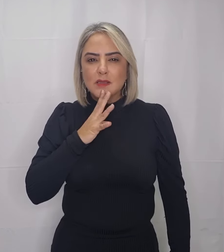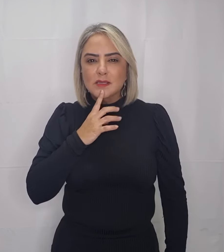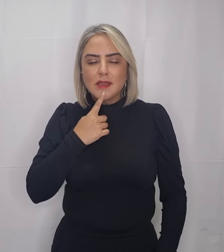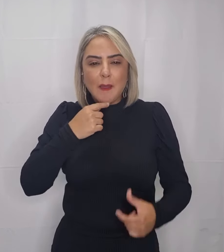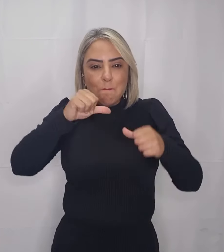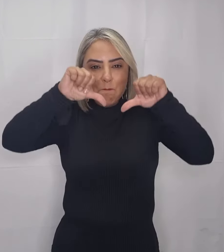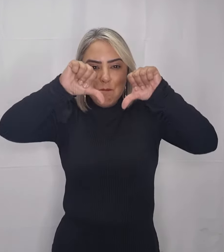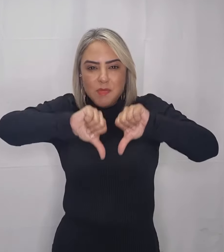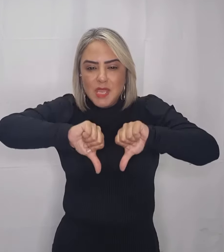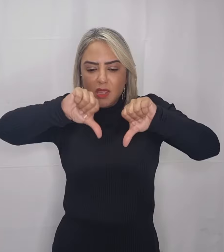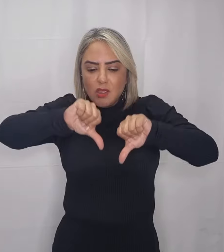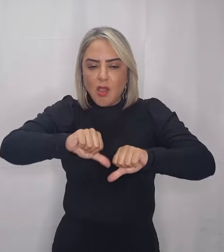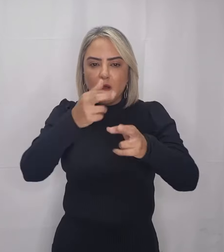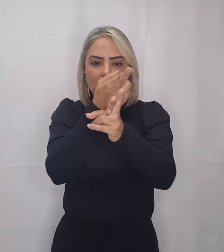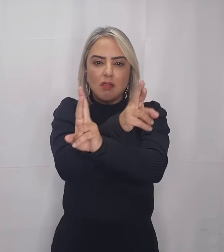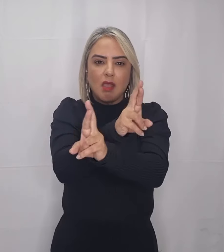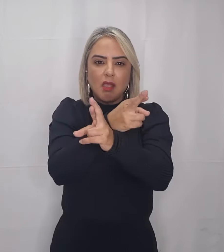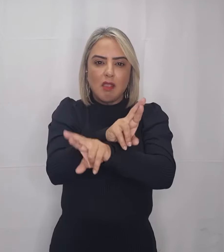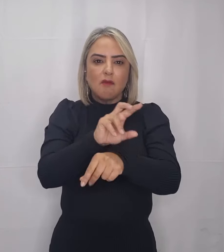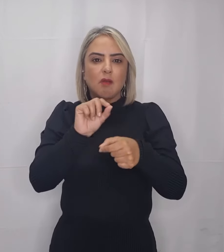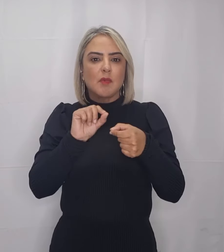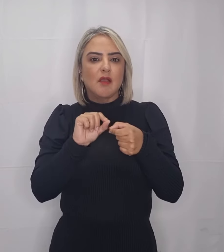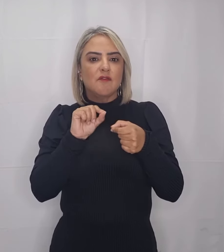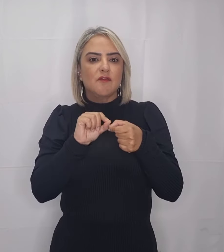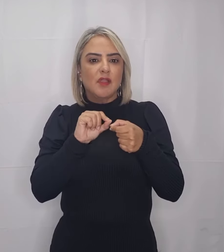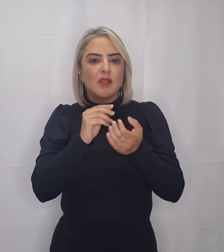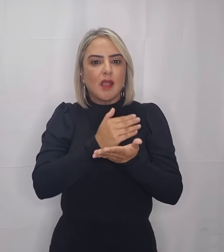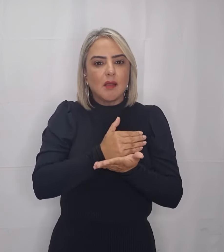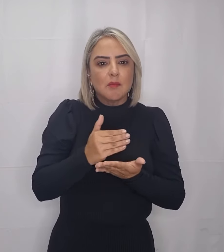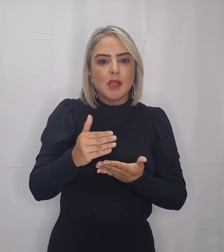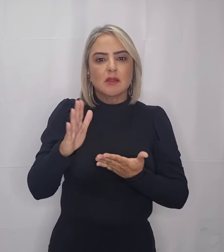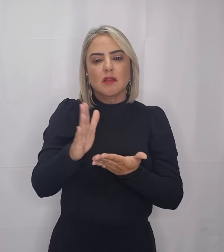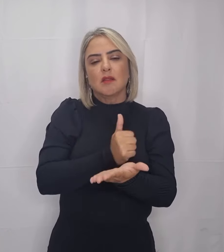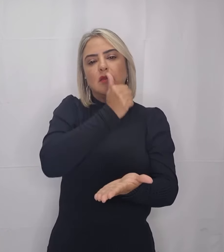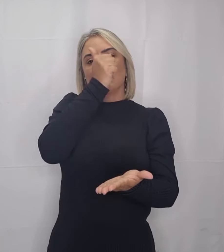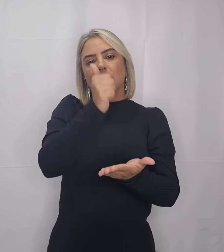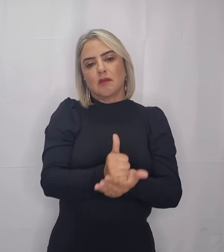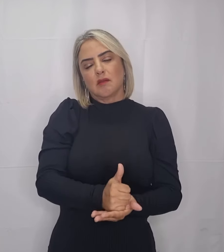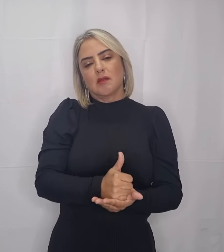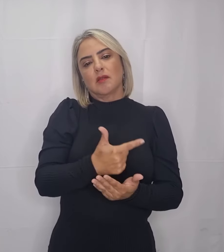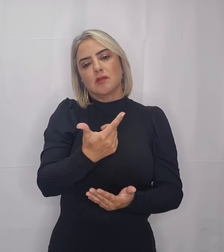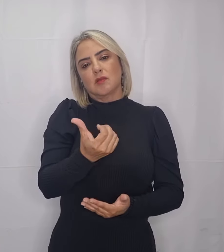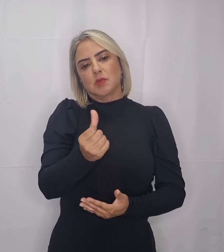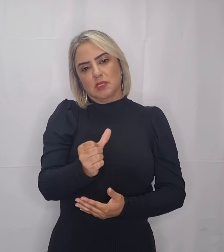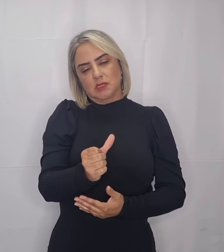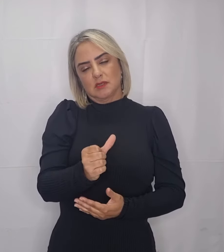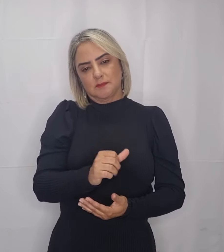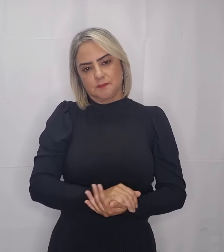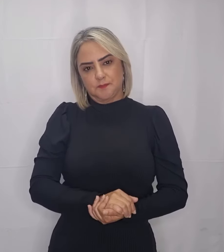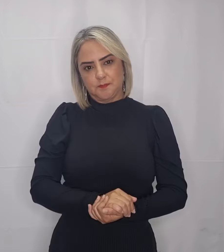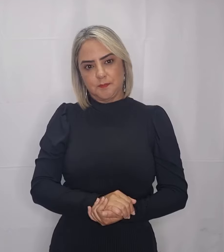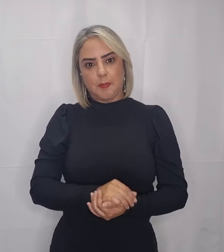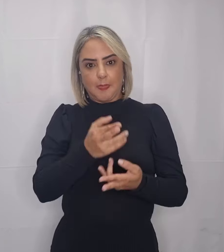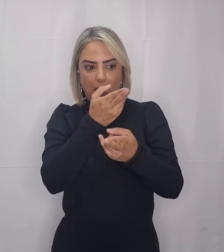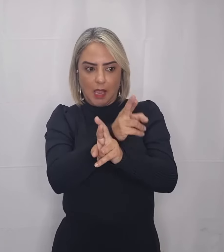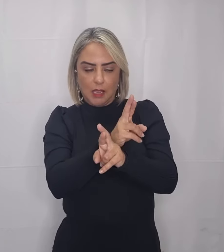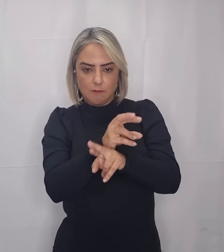das reformas já feitas a partir do golpe de 2016. A reforma do ensino médio